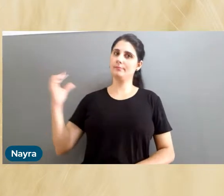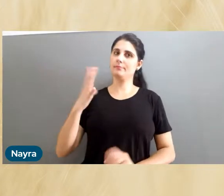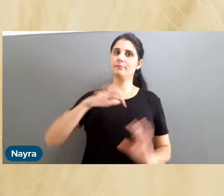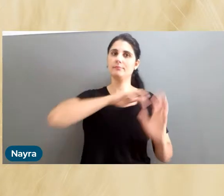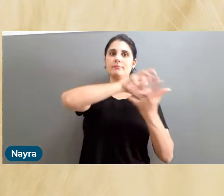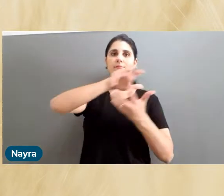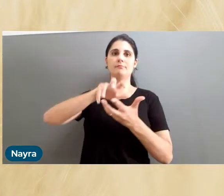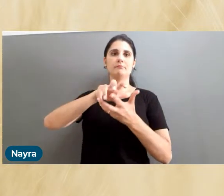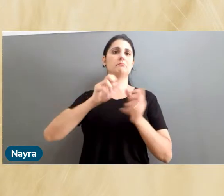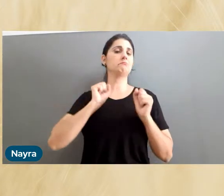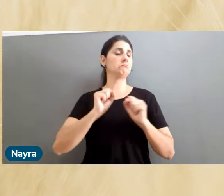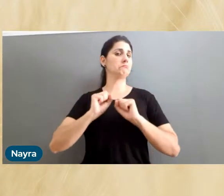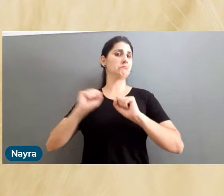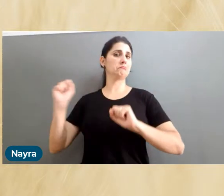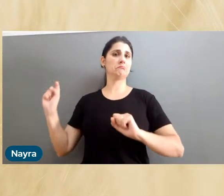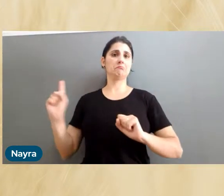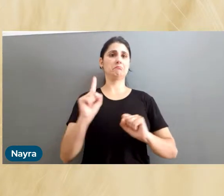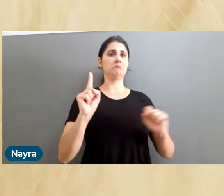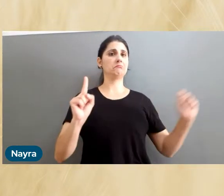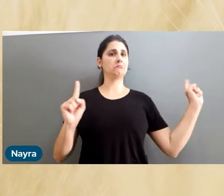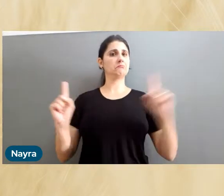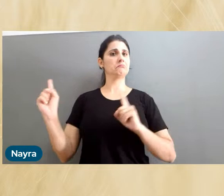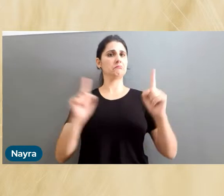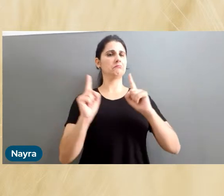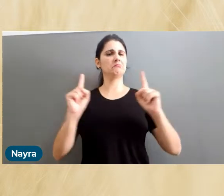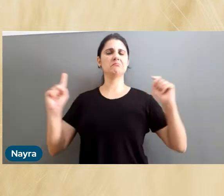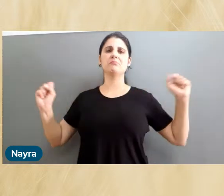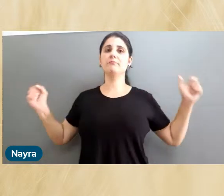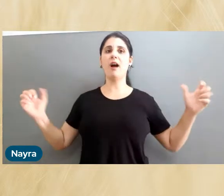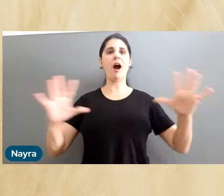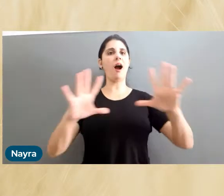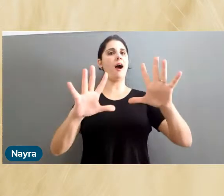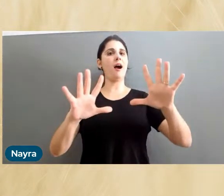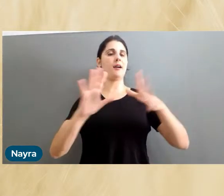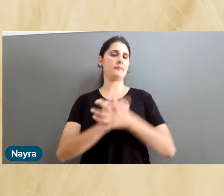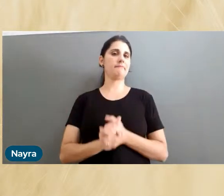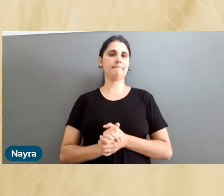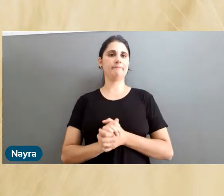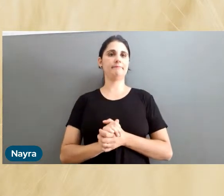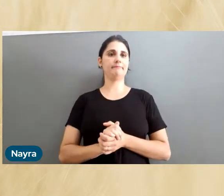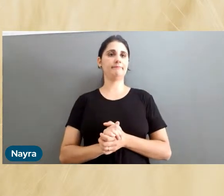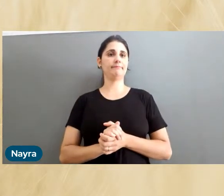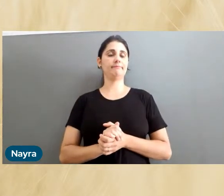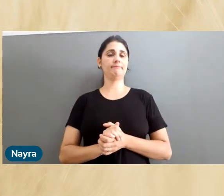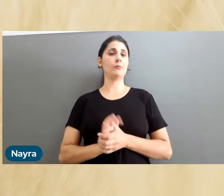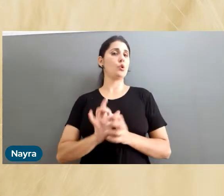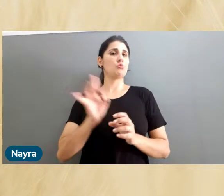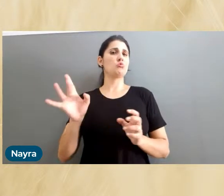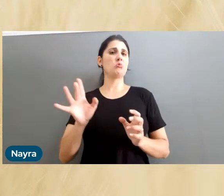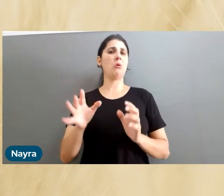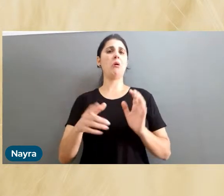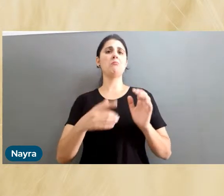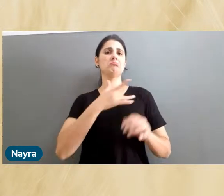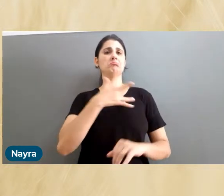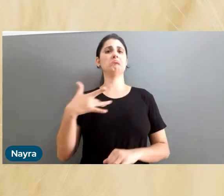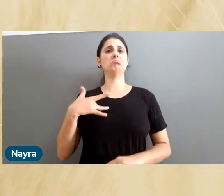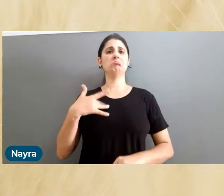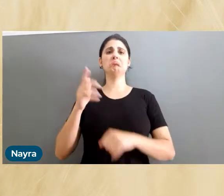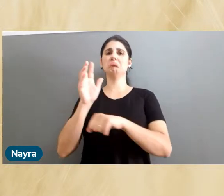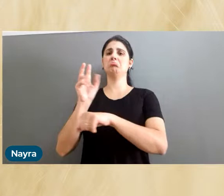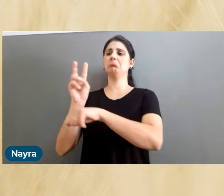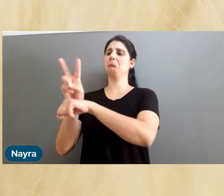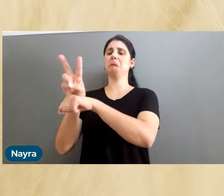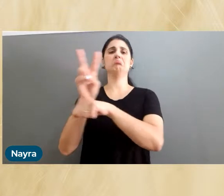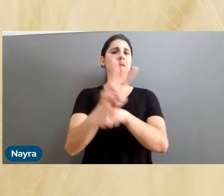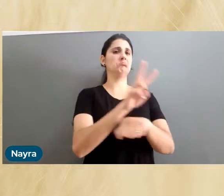ter enviado centenas de missionários. Se a tarefa fosse somente curar corpos, poderia ter